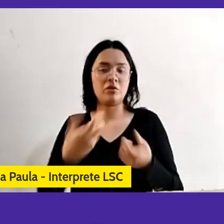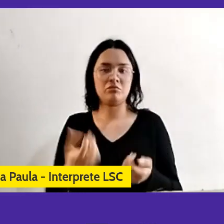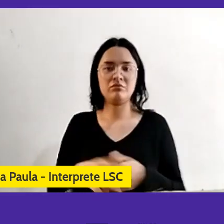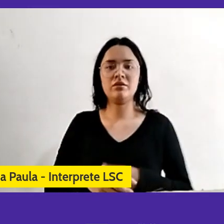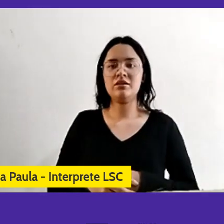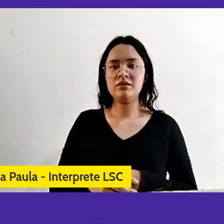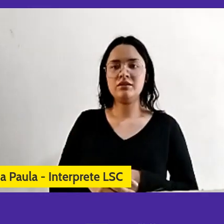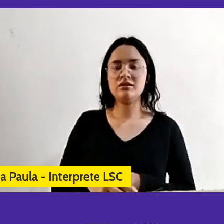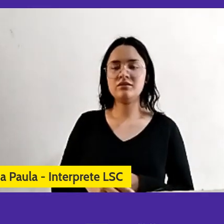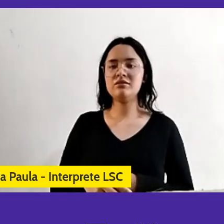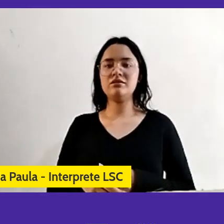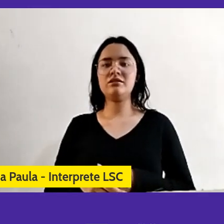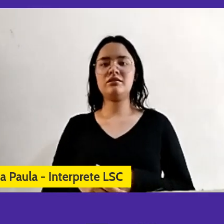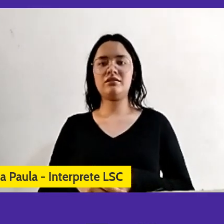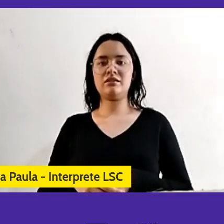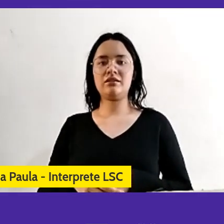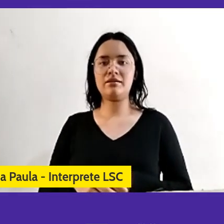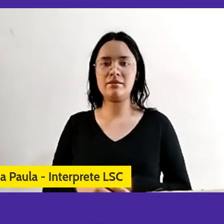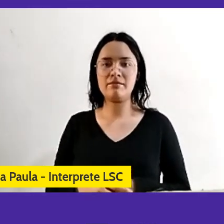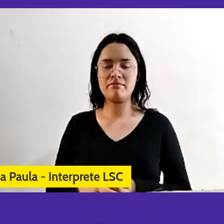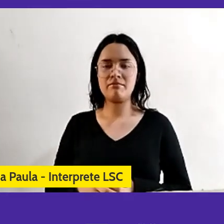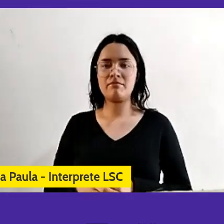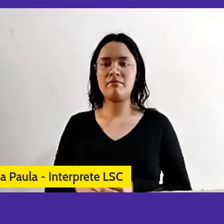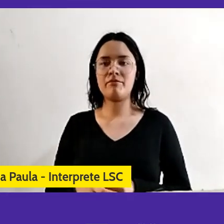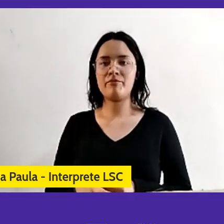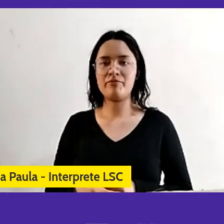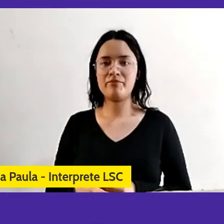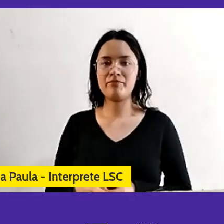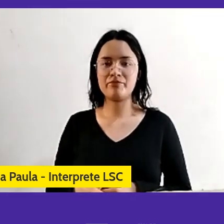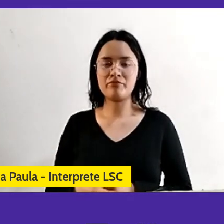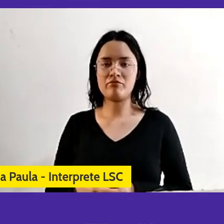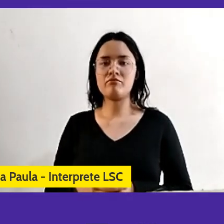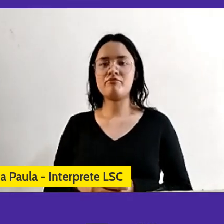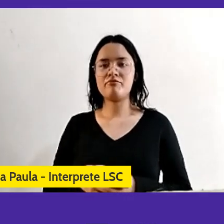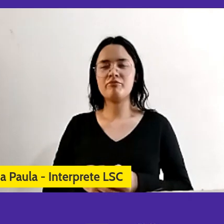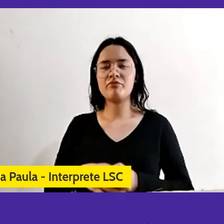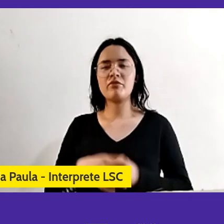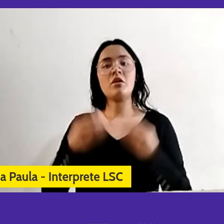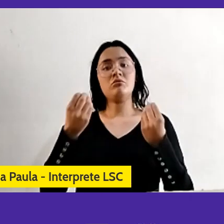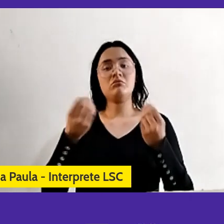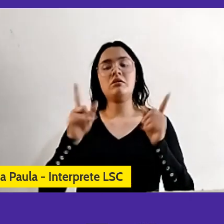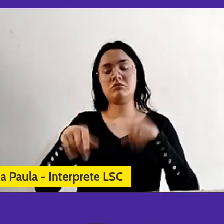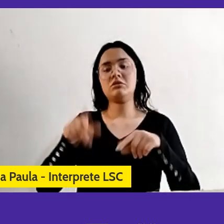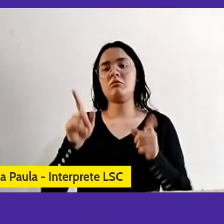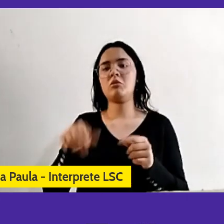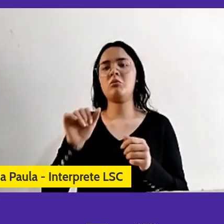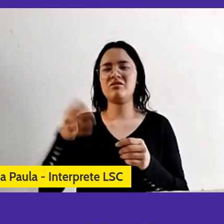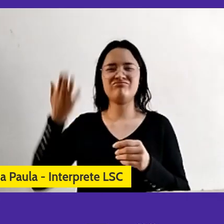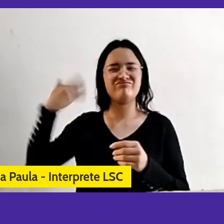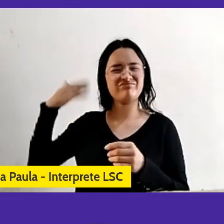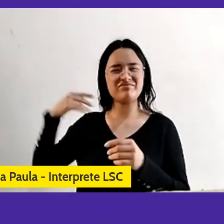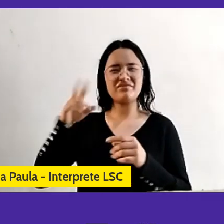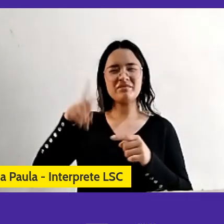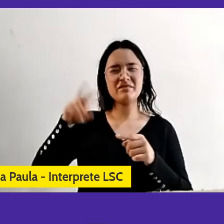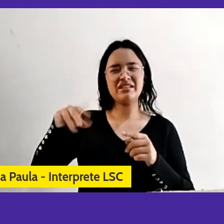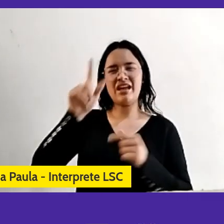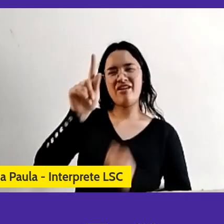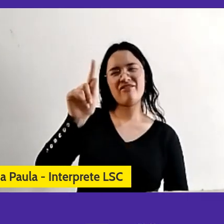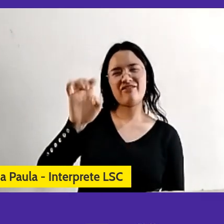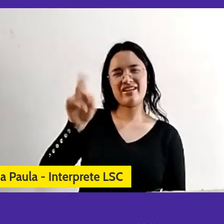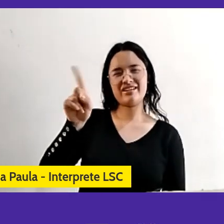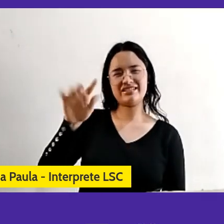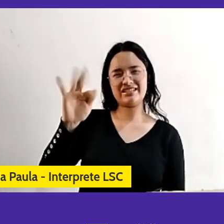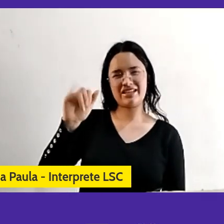ahí muchas veces está bueno por ahí hacer unos meses de festivales, hacer un recorrido en